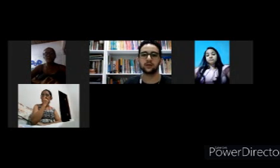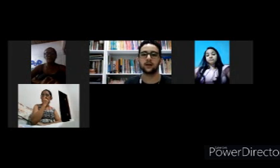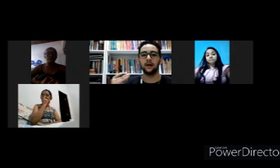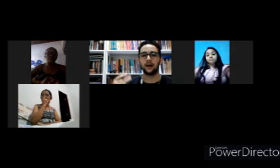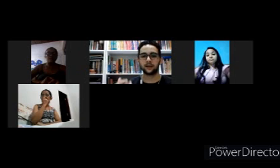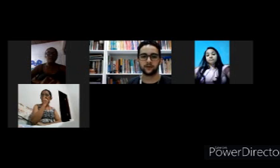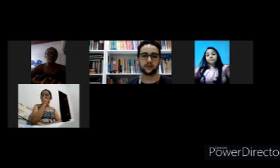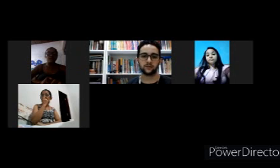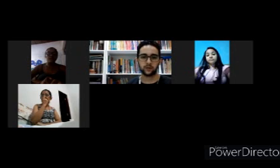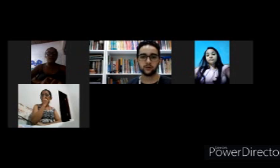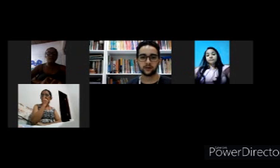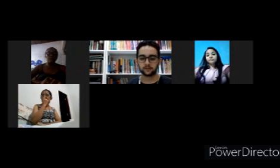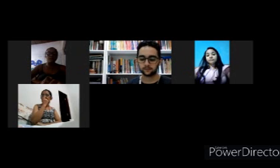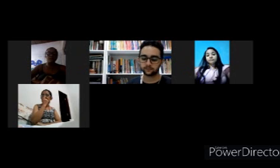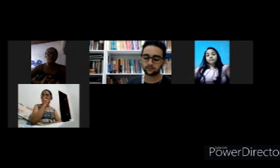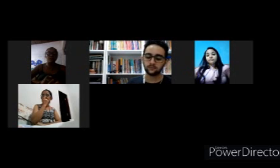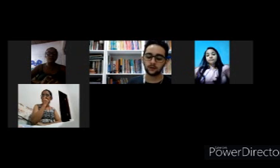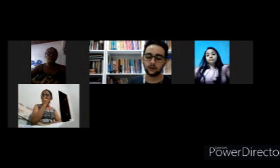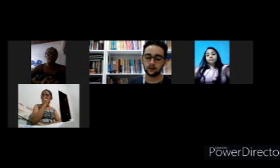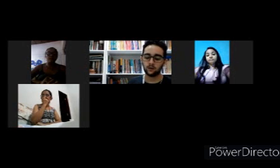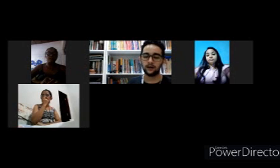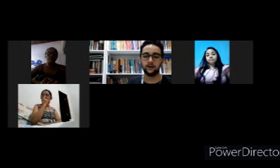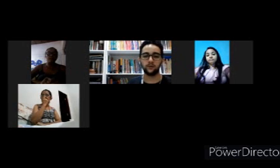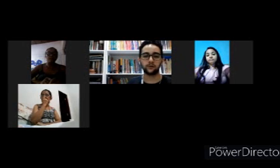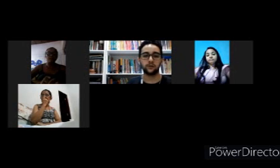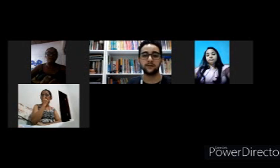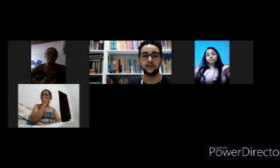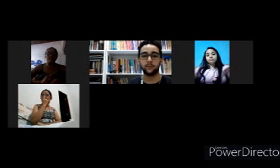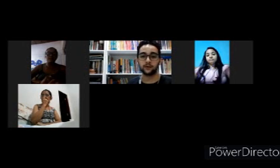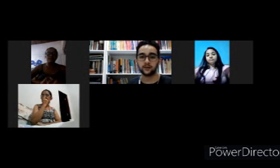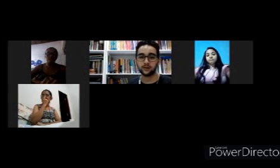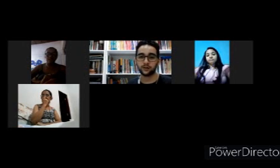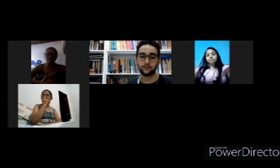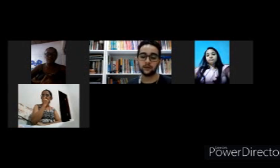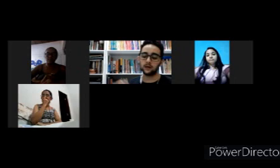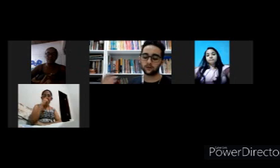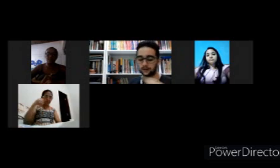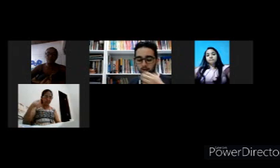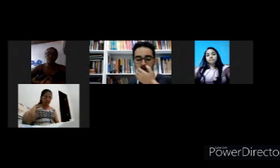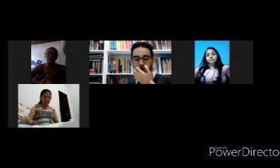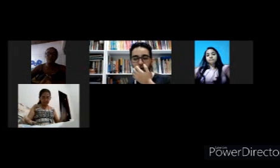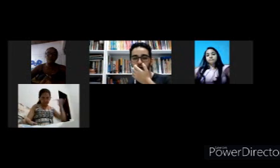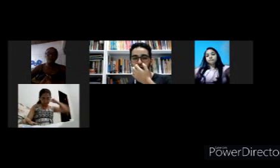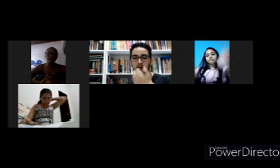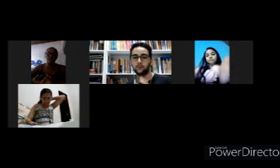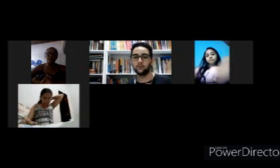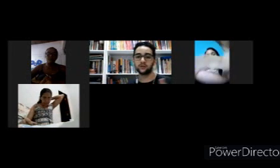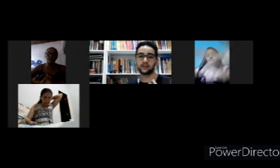música através das vibrações. Então, ele não escuta, mas ele pode sentir. Então, falar ao telefone, escutar música,